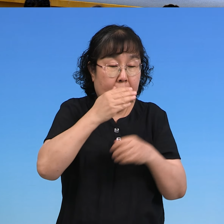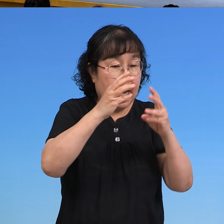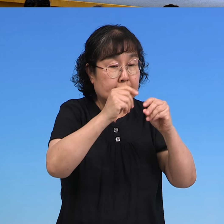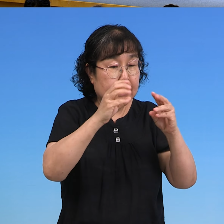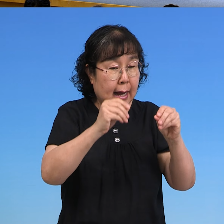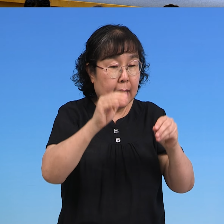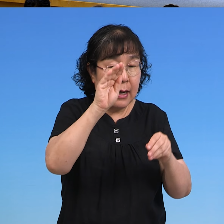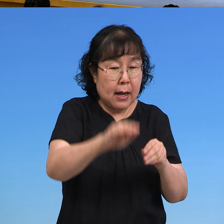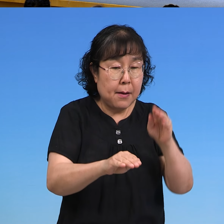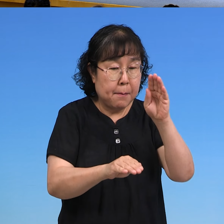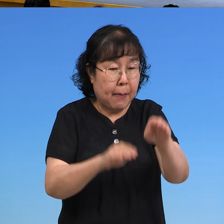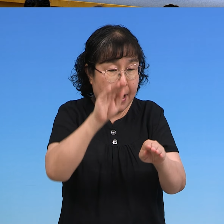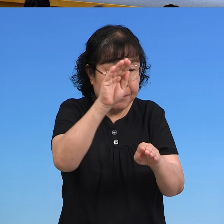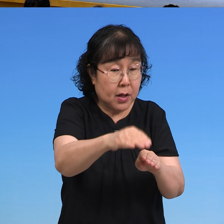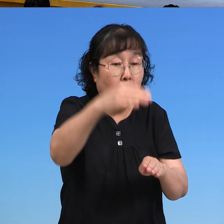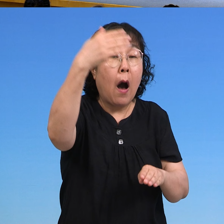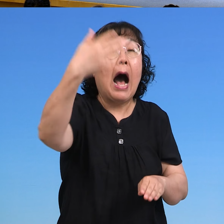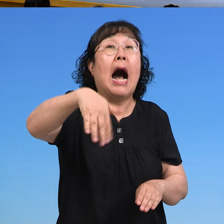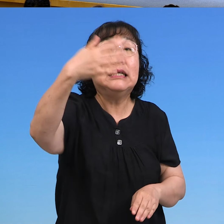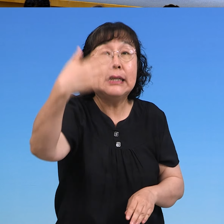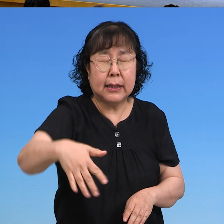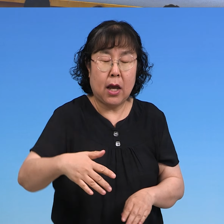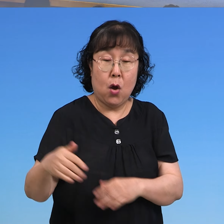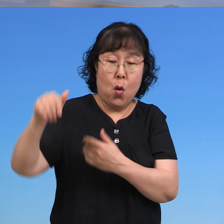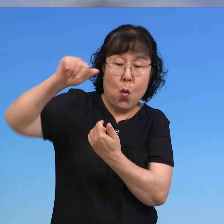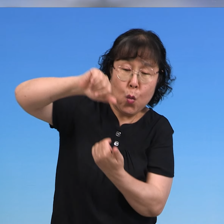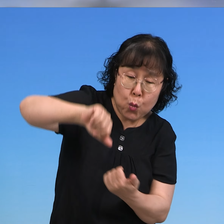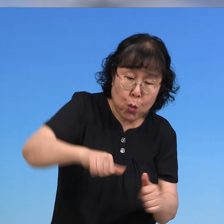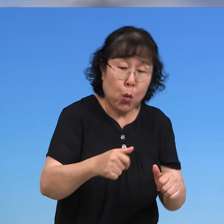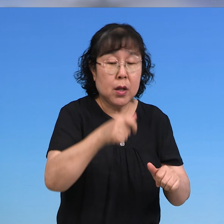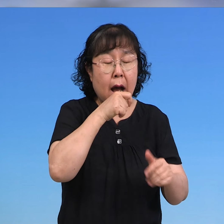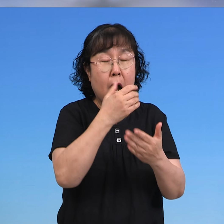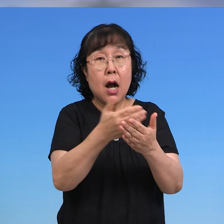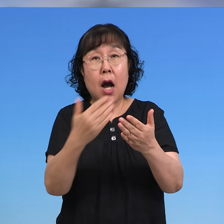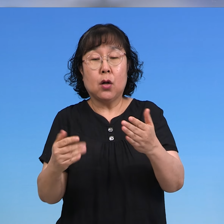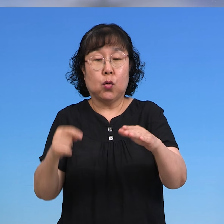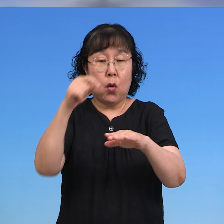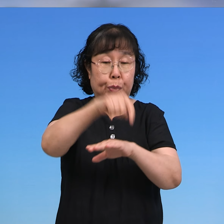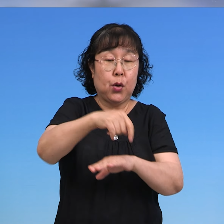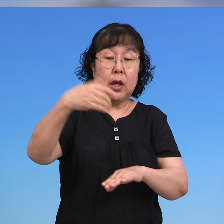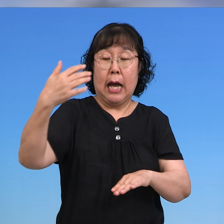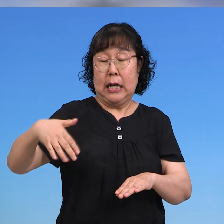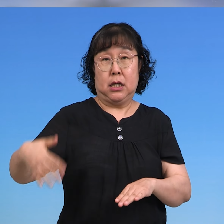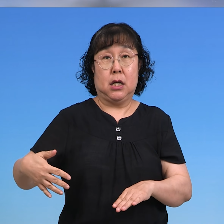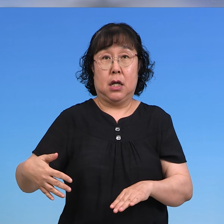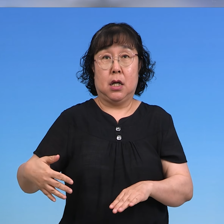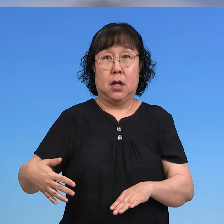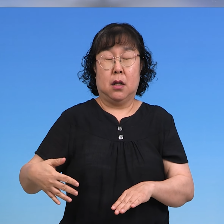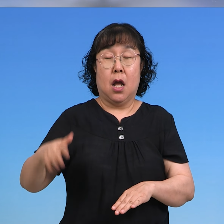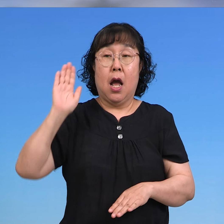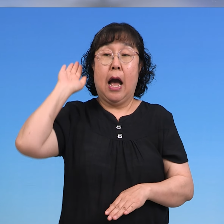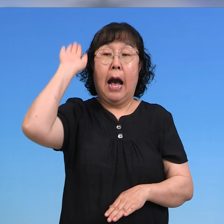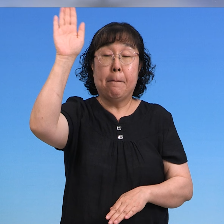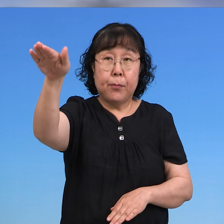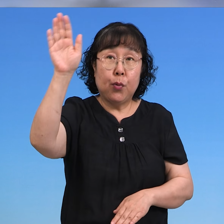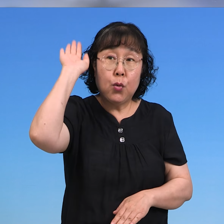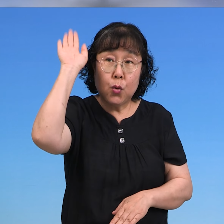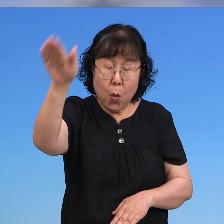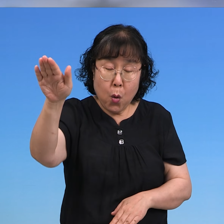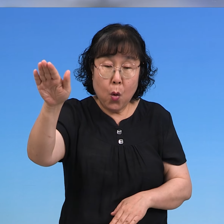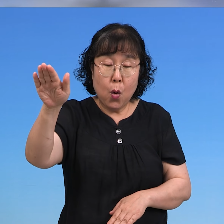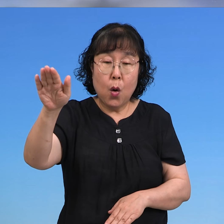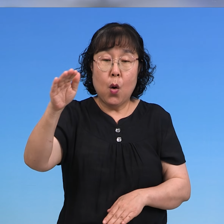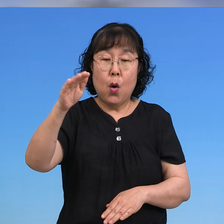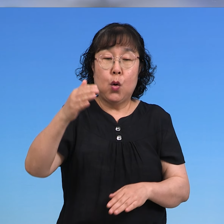밟기는커녕 요단강도 안 걷는 상태예요. 그럼 이게 미래형으로 써야 맞잖아요. 발바닥으로 밟는